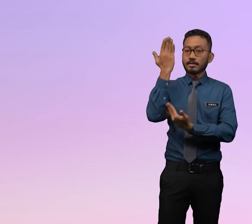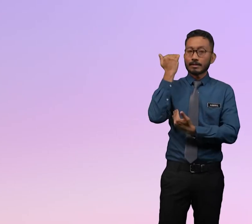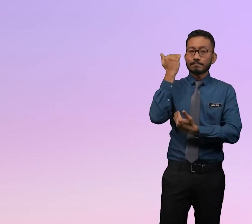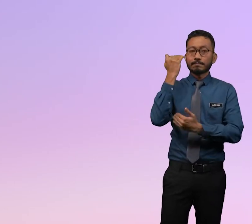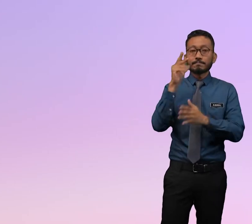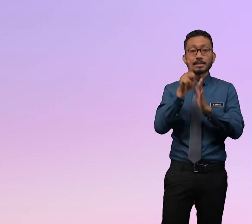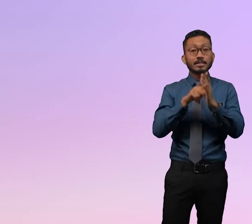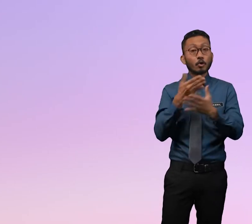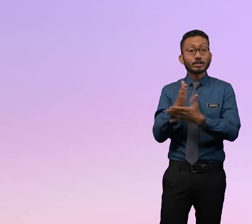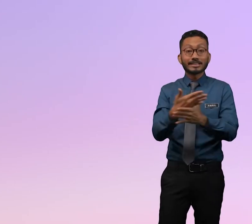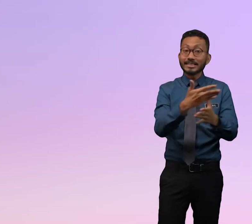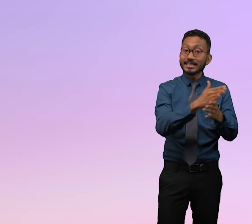Alam perkocian